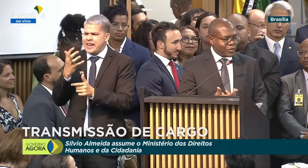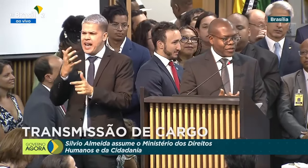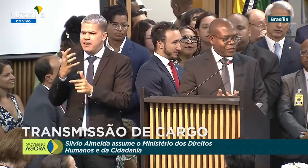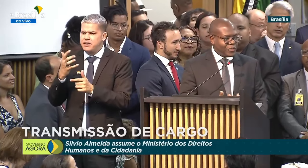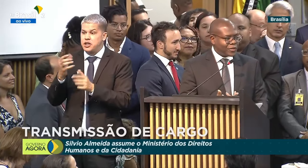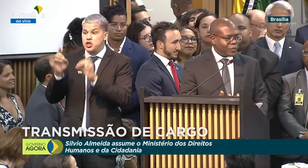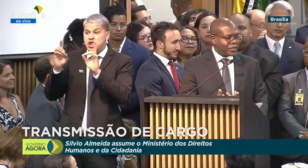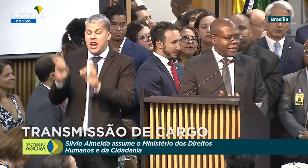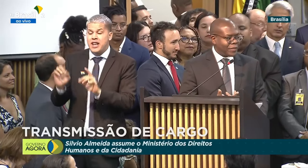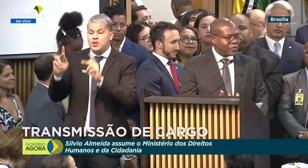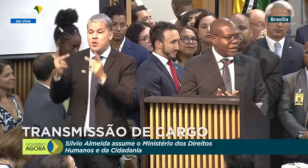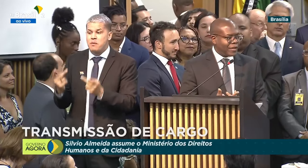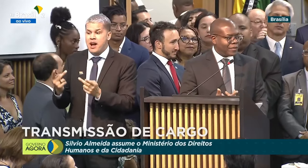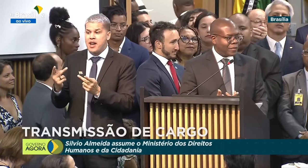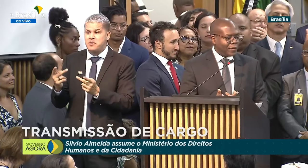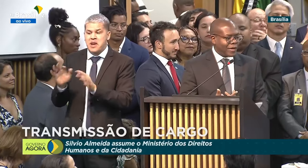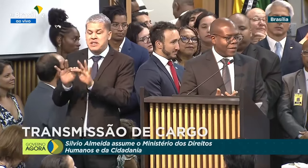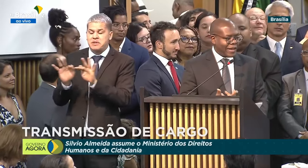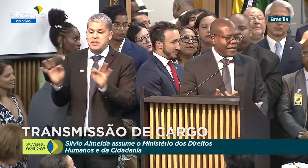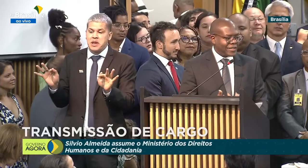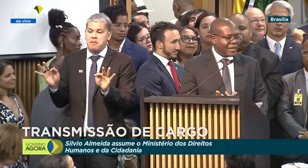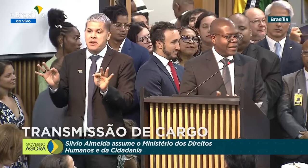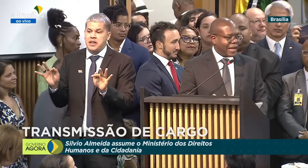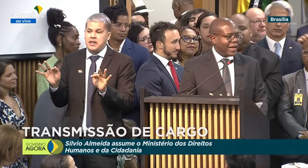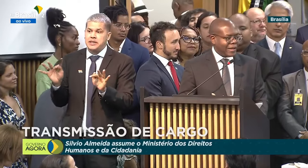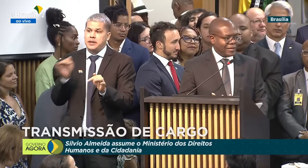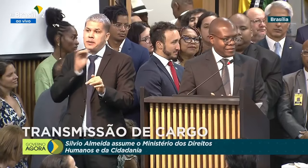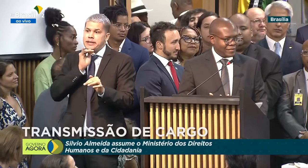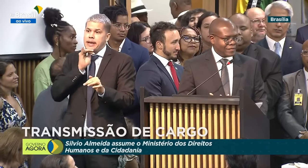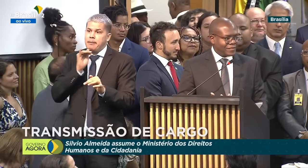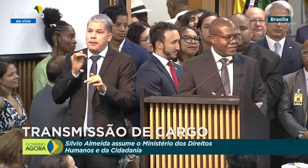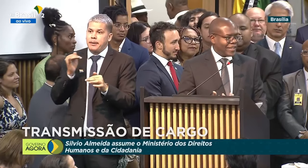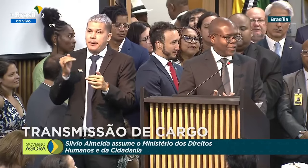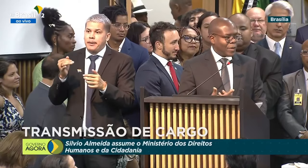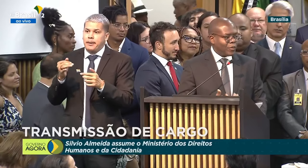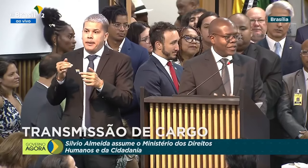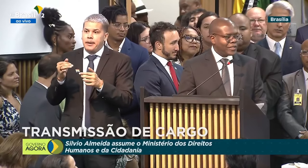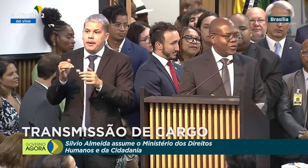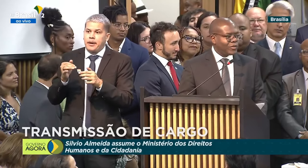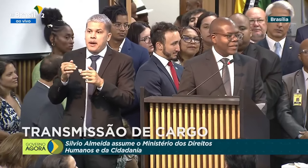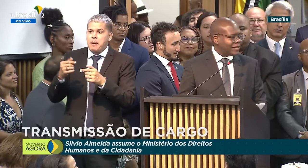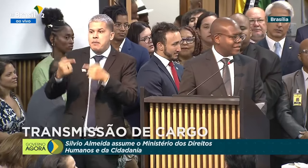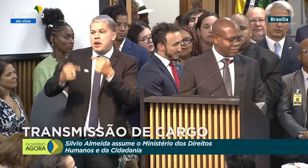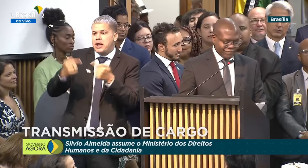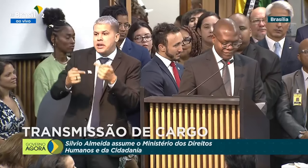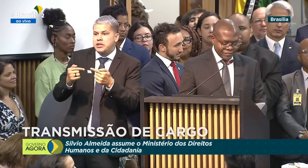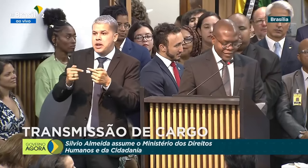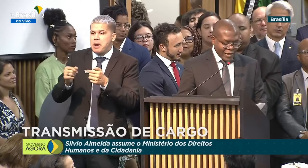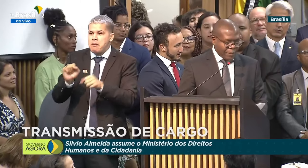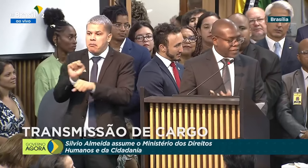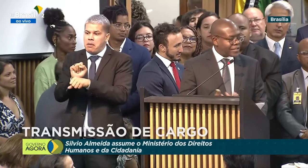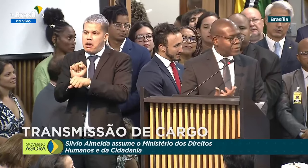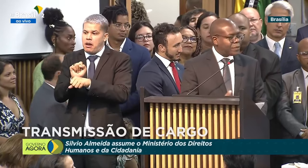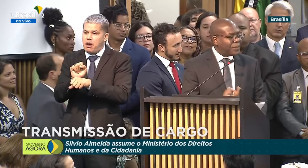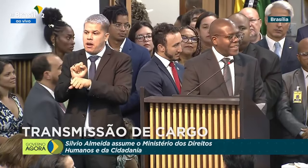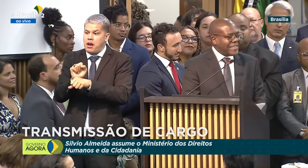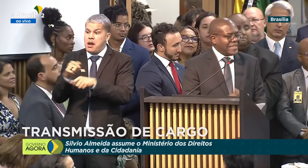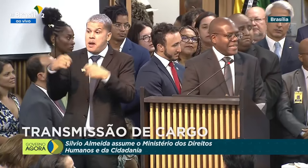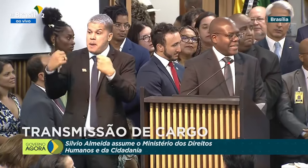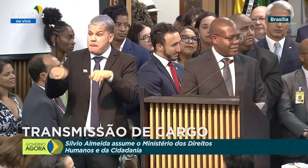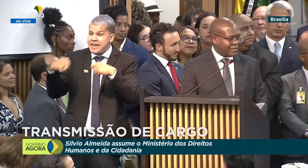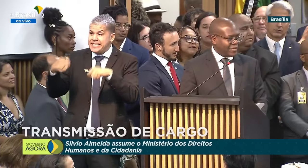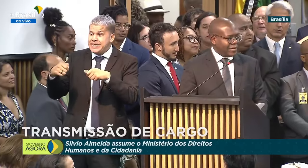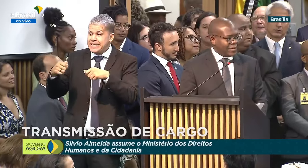os direitos humanos não pode ser apenas uma barreira sanitária né uma política de contenção precisamos